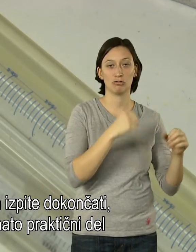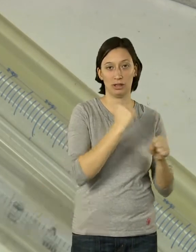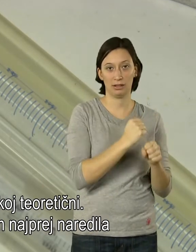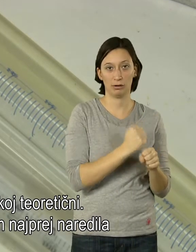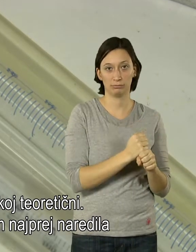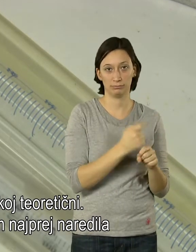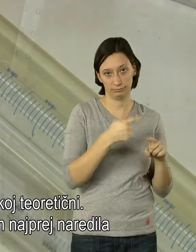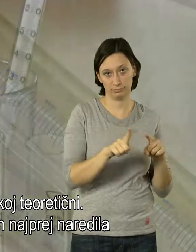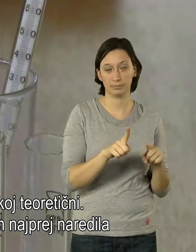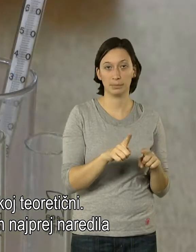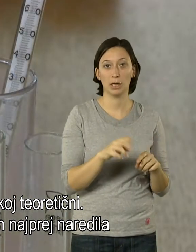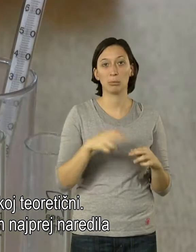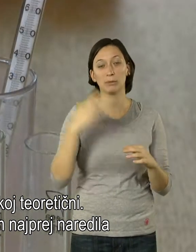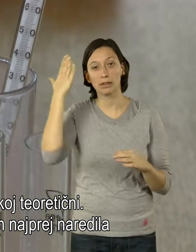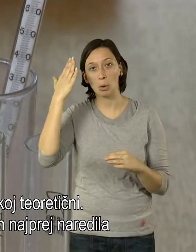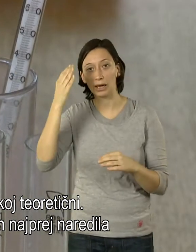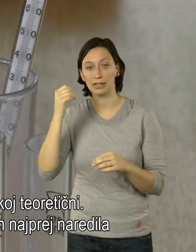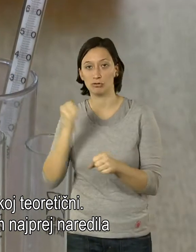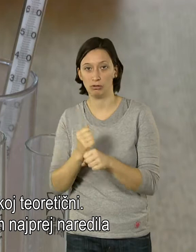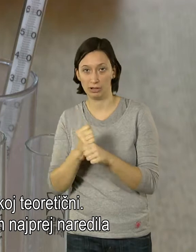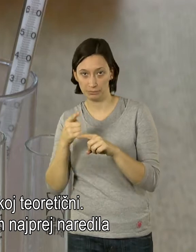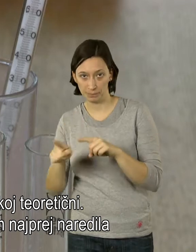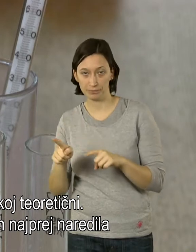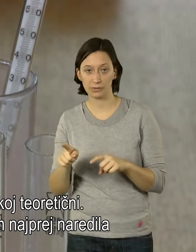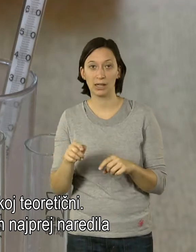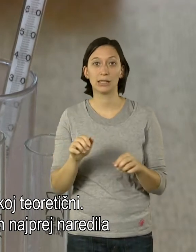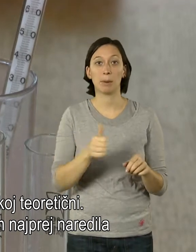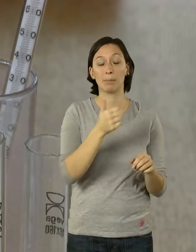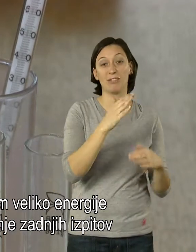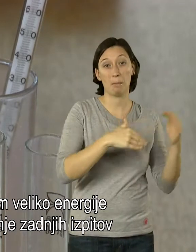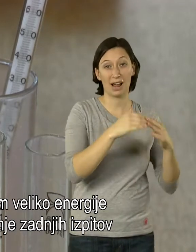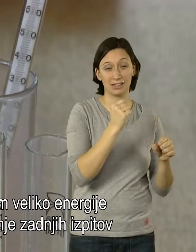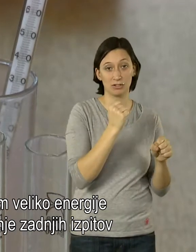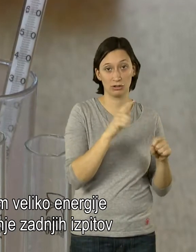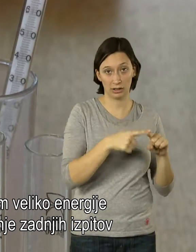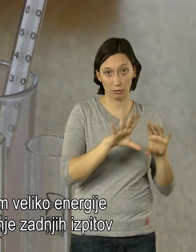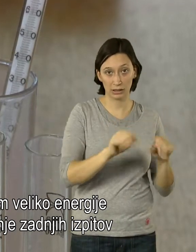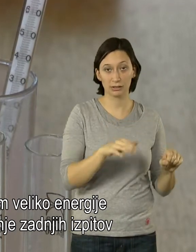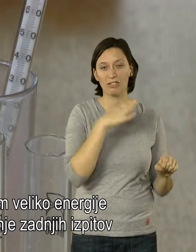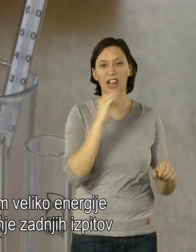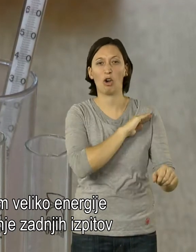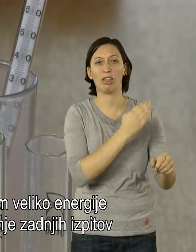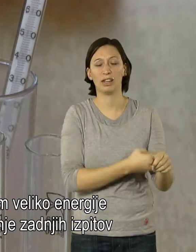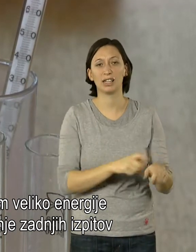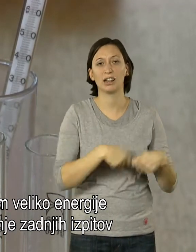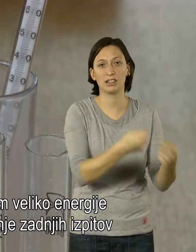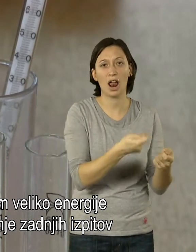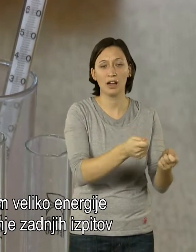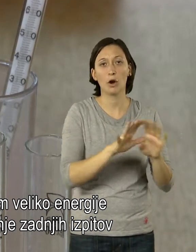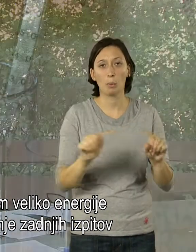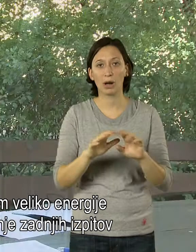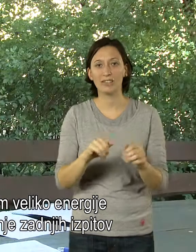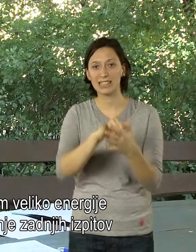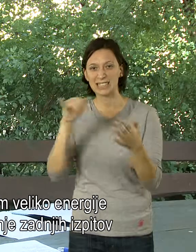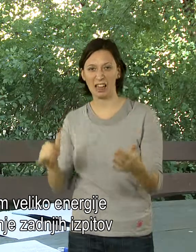del narediti in takoj teoretični. Tako pa, ker sem naredila najprej praktični del, sem veliko energije vložila v